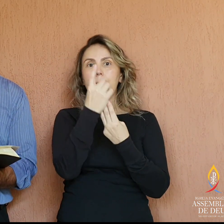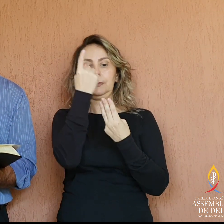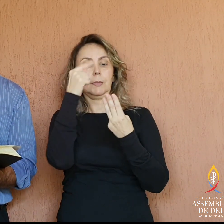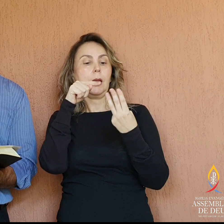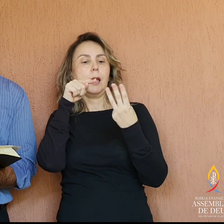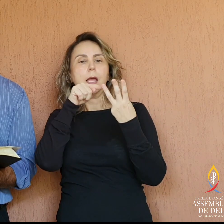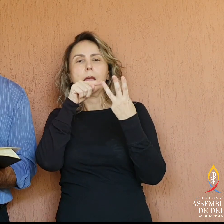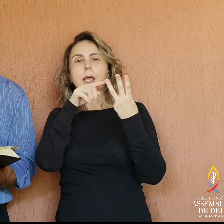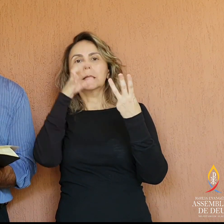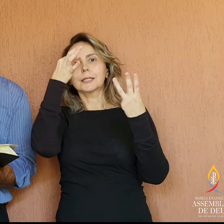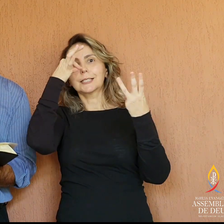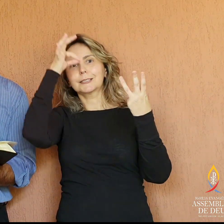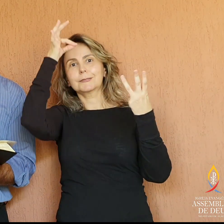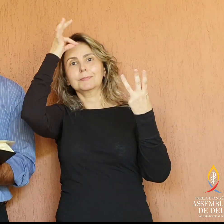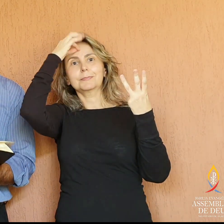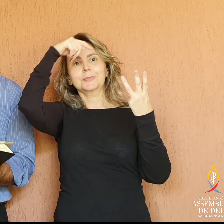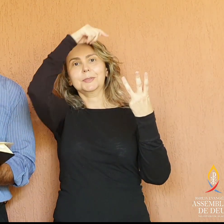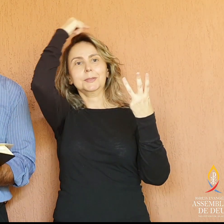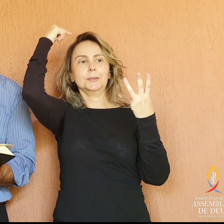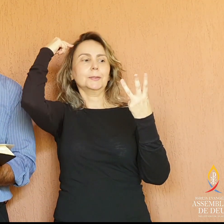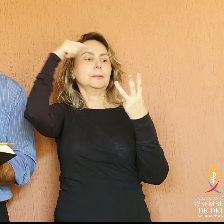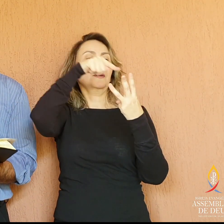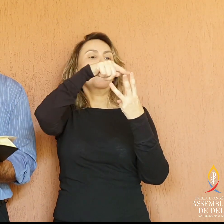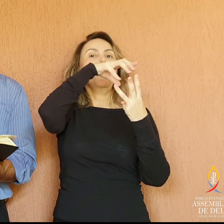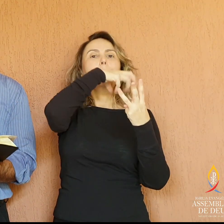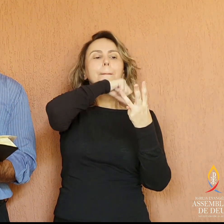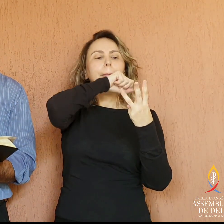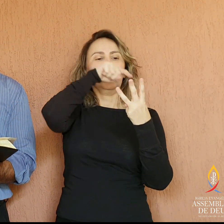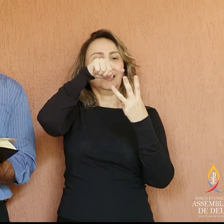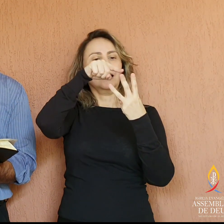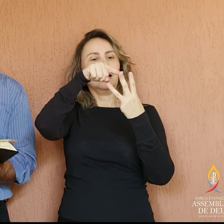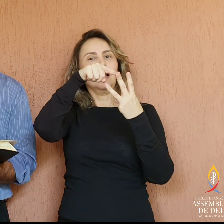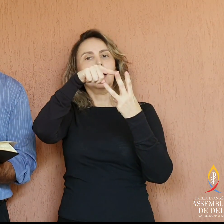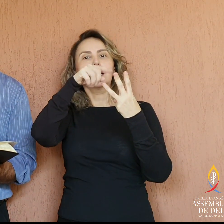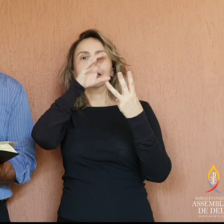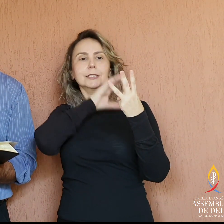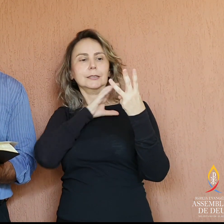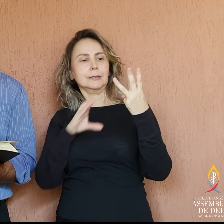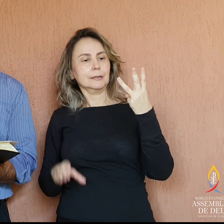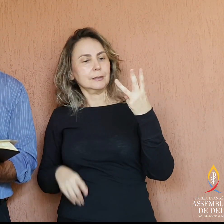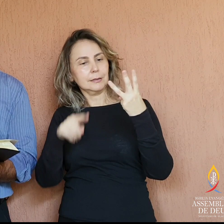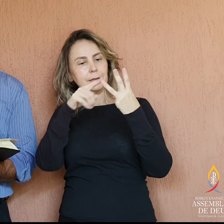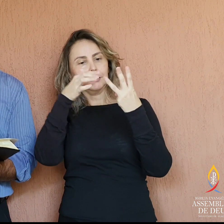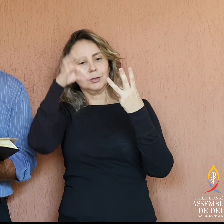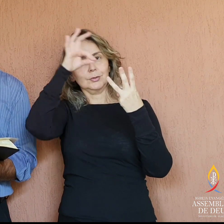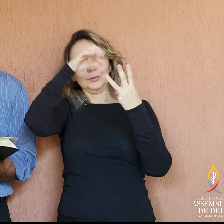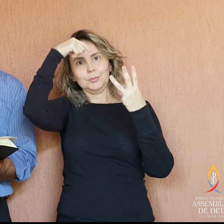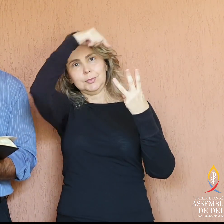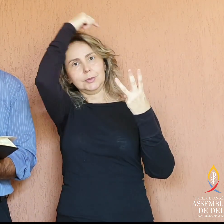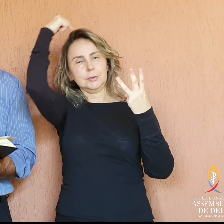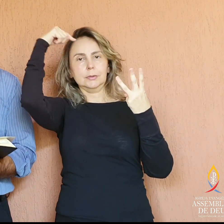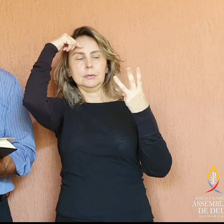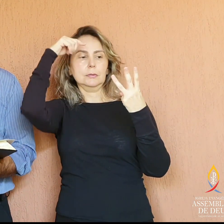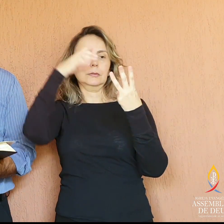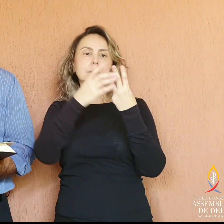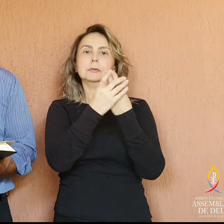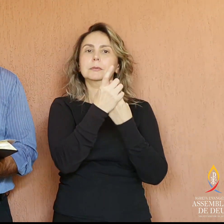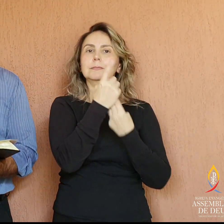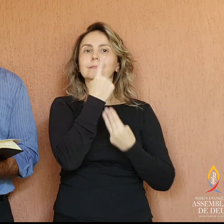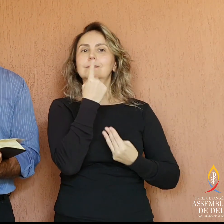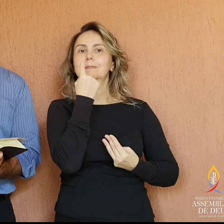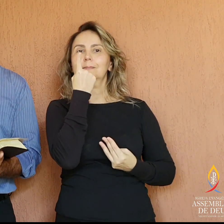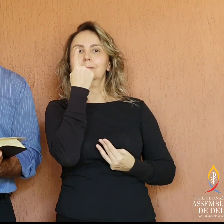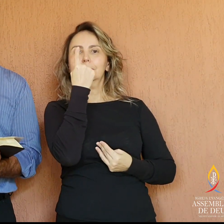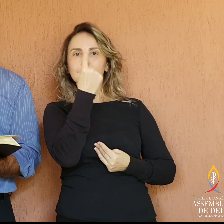né? Deus, Pai, Cristo e depois o Espírito Santo. Então são três em um,